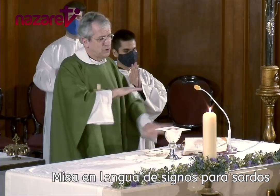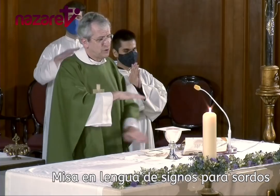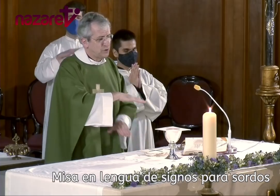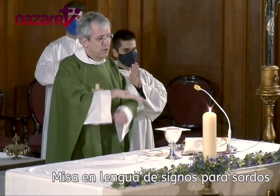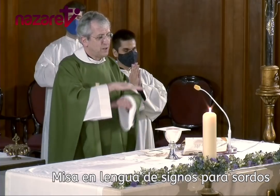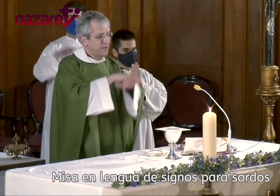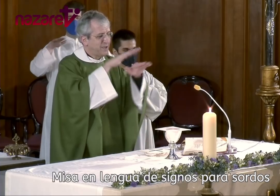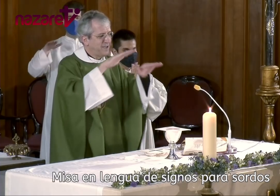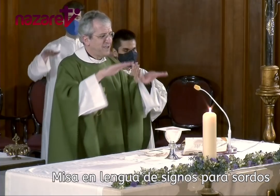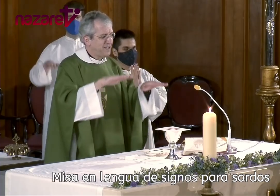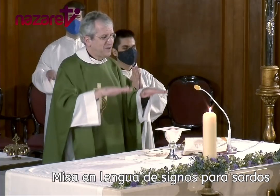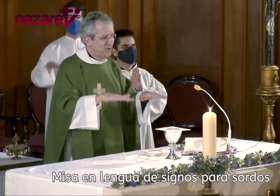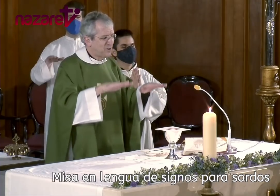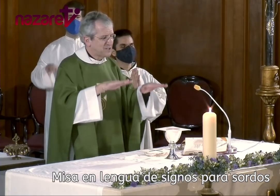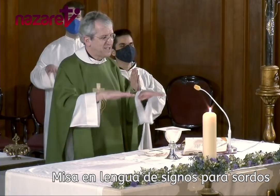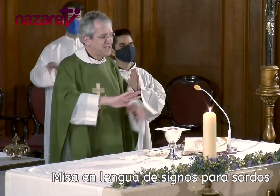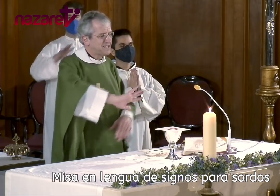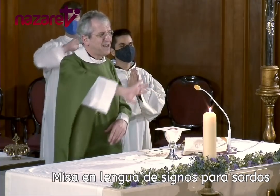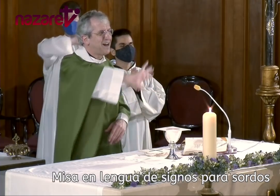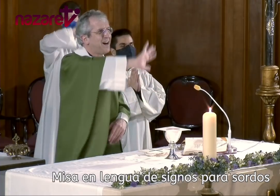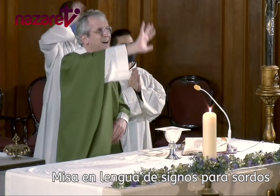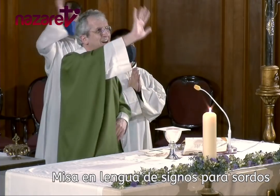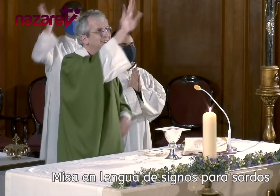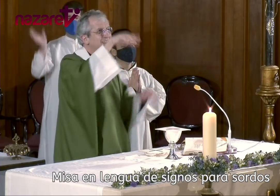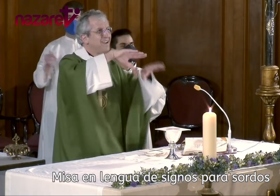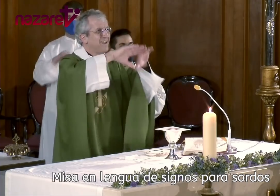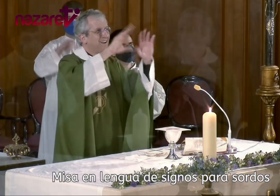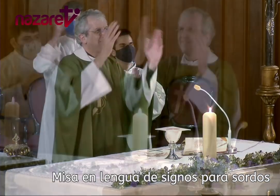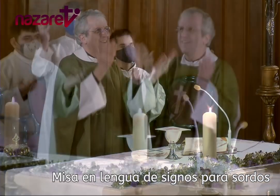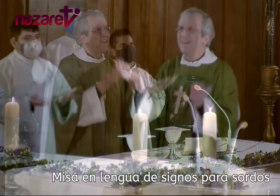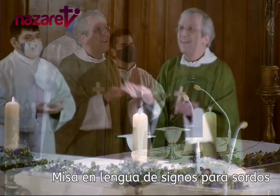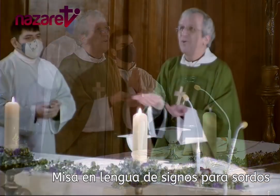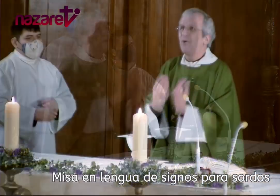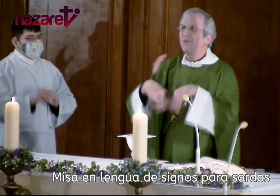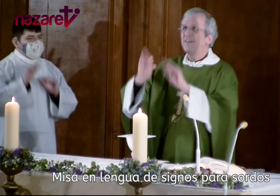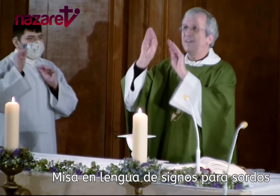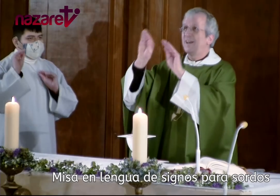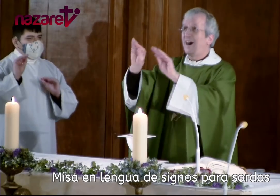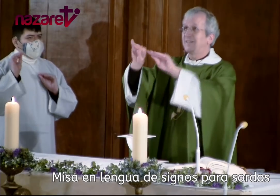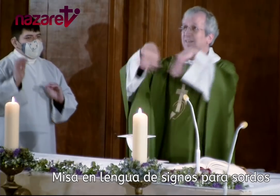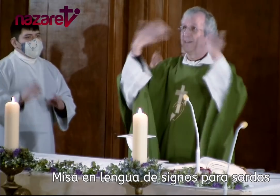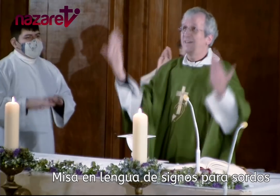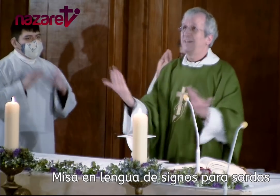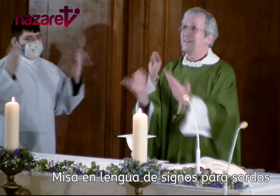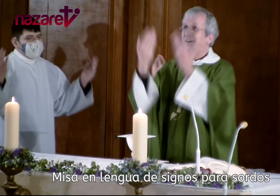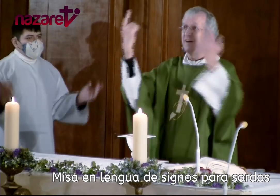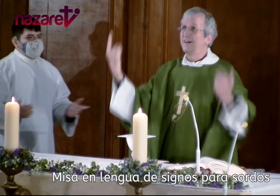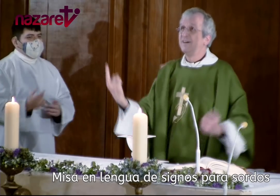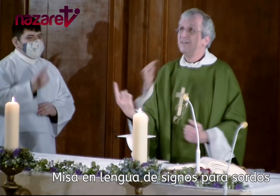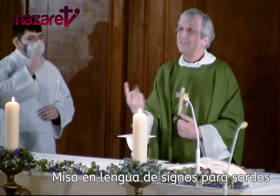universo. Llenos están el cielo y la tierra